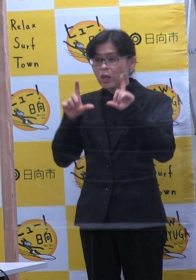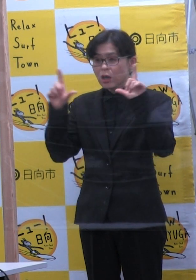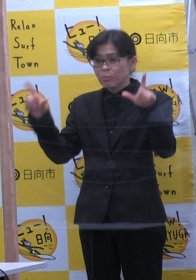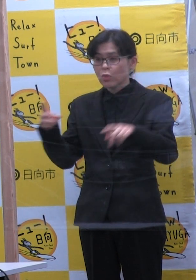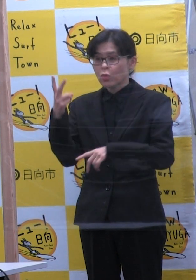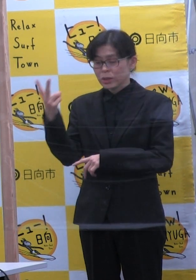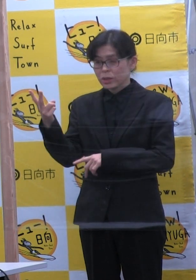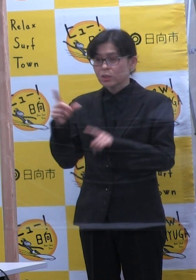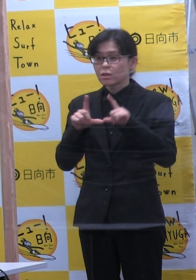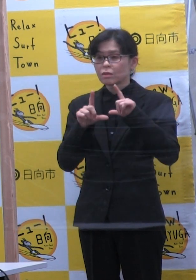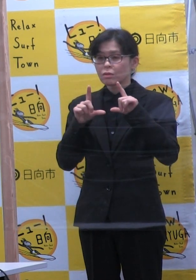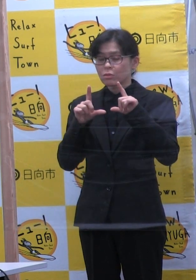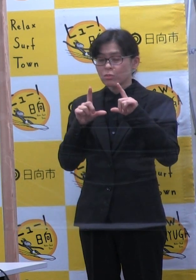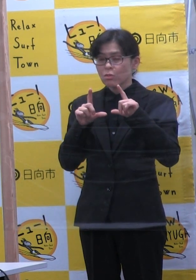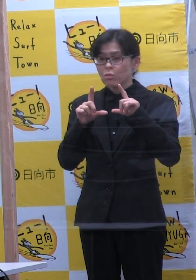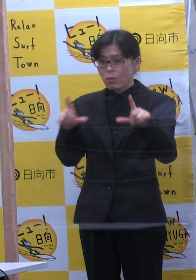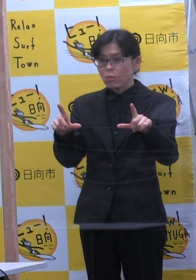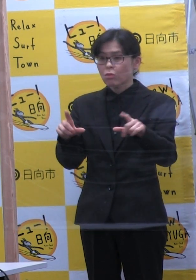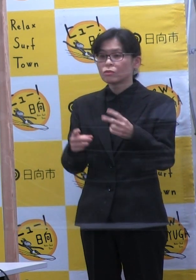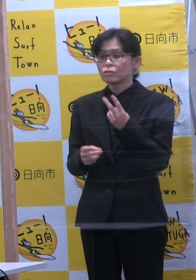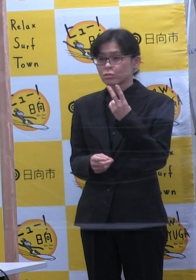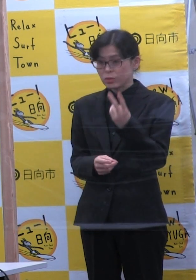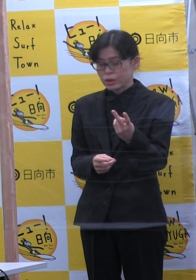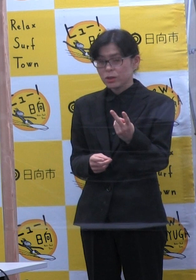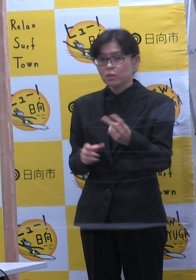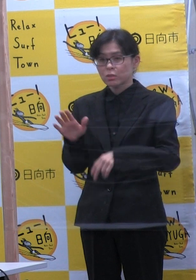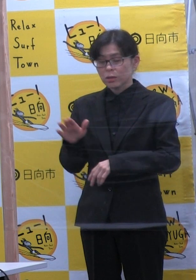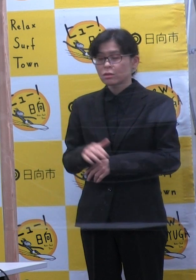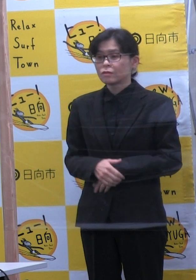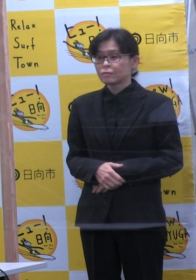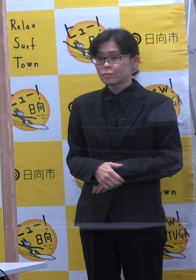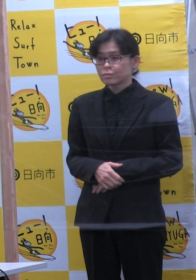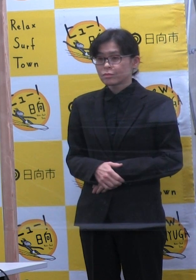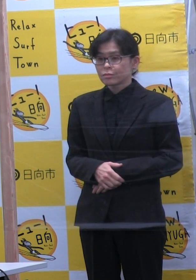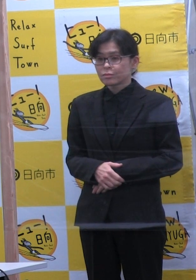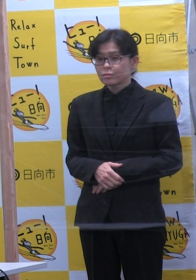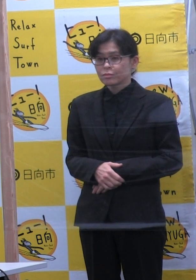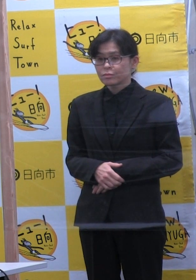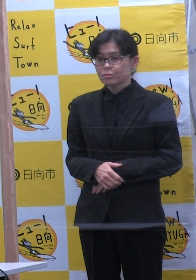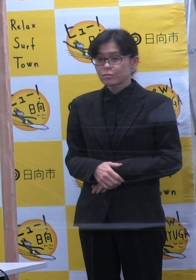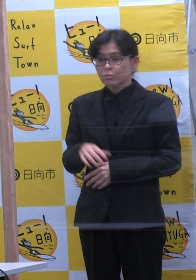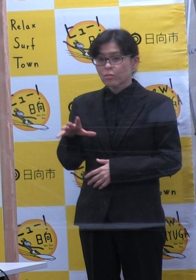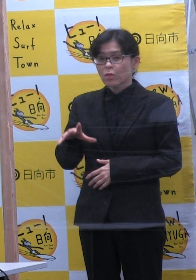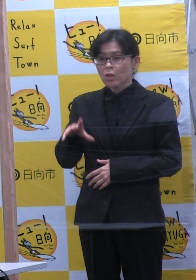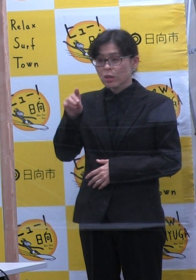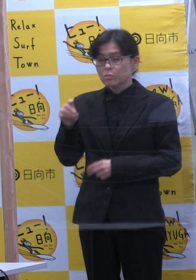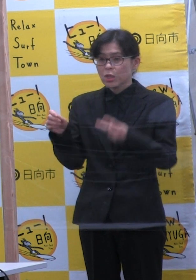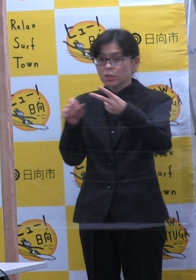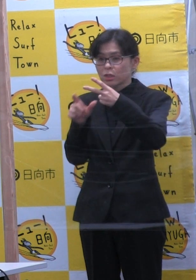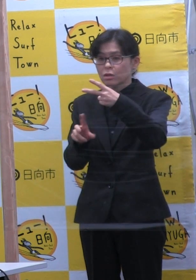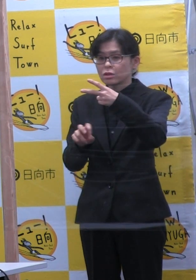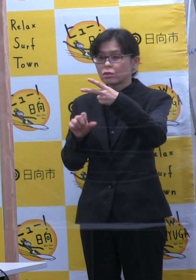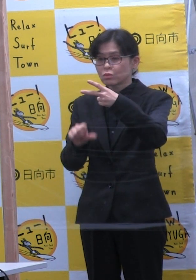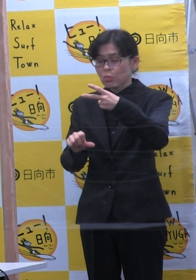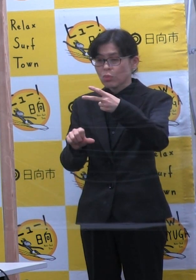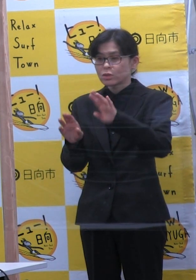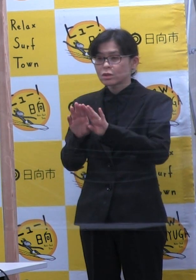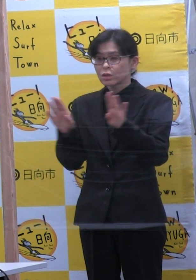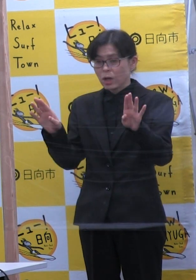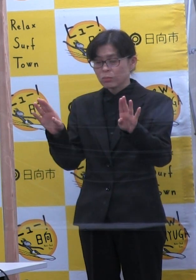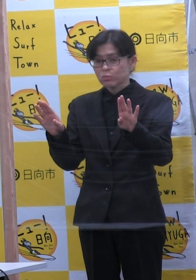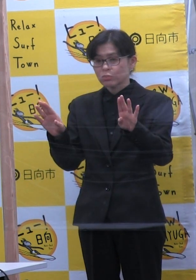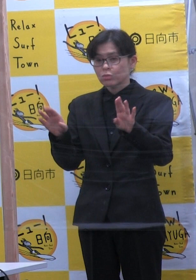が2件、それから報告事項が2件でございます。はじめに2月25日に召集